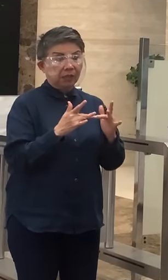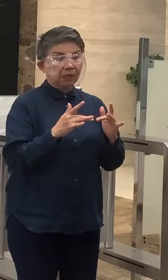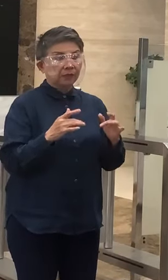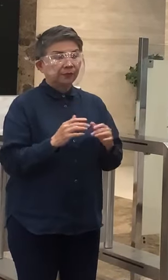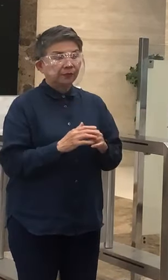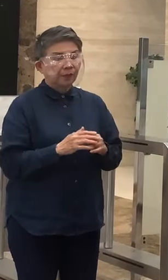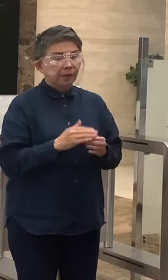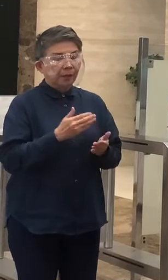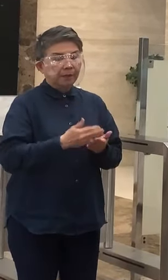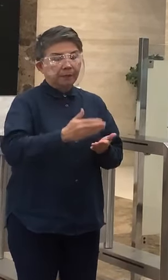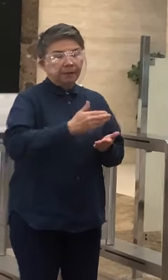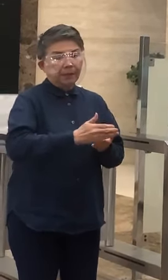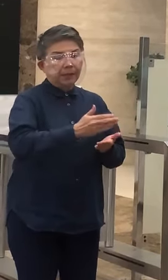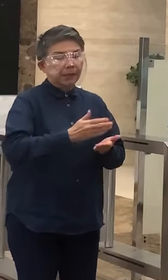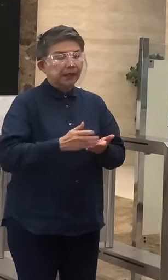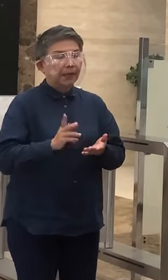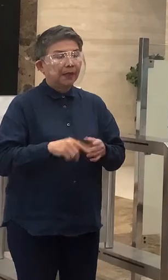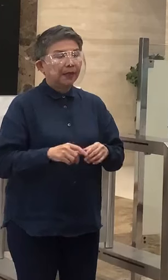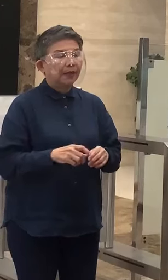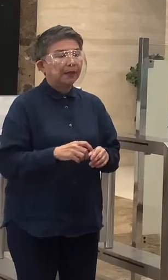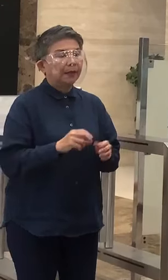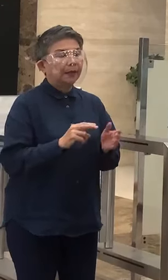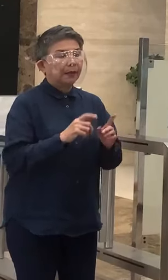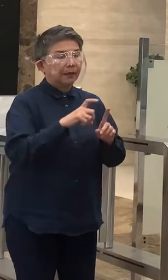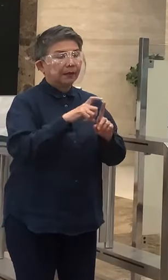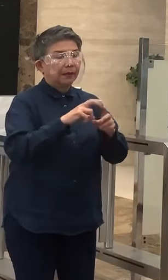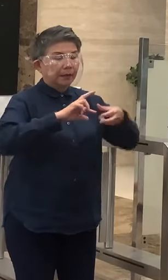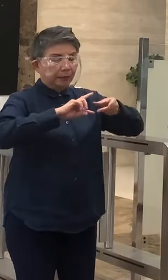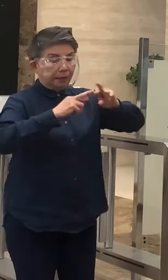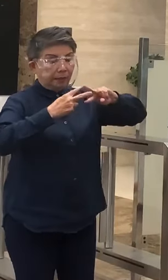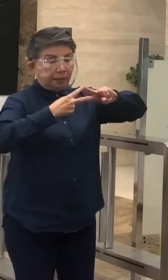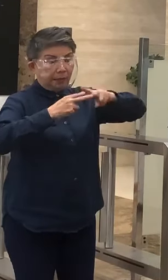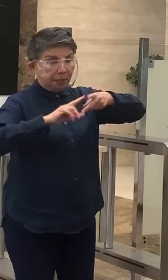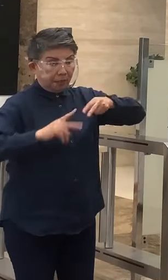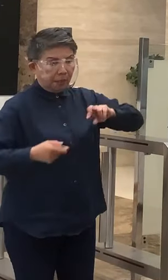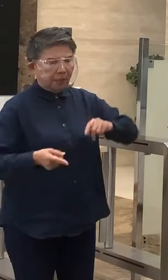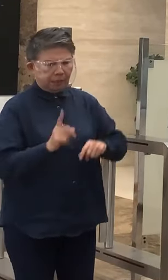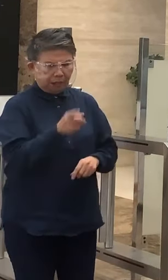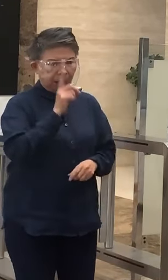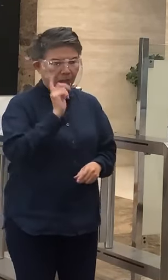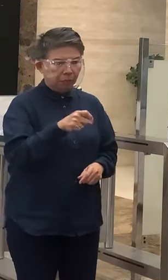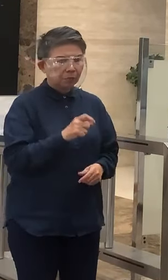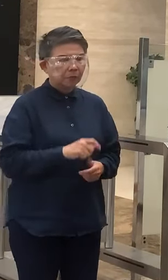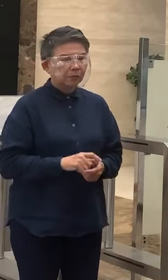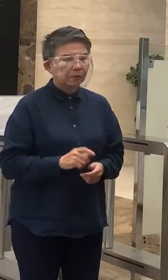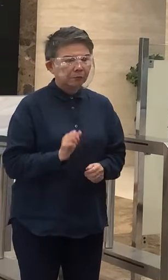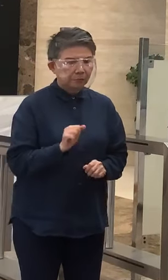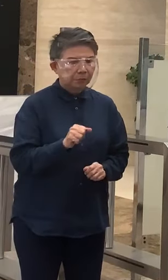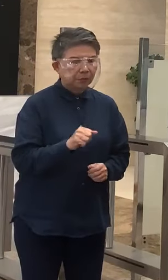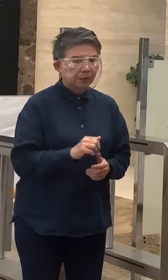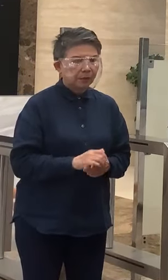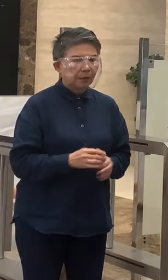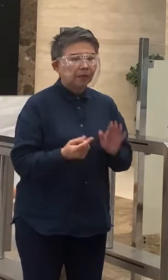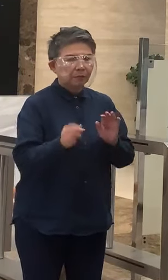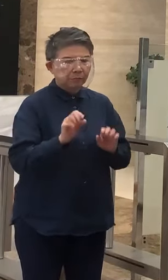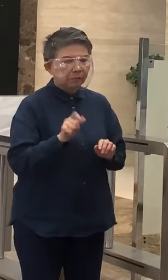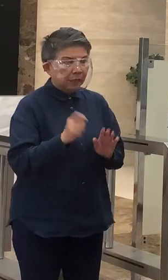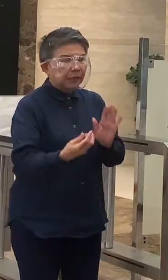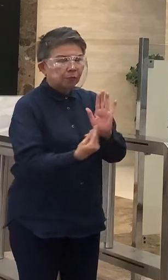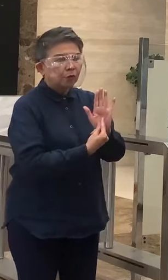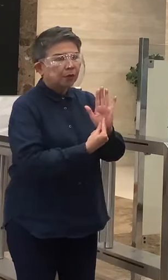razia kita jadi harus bisa membuktikan